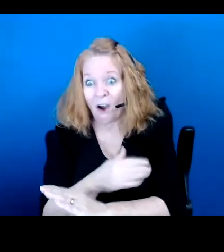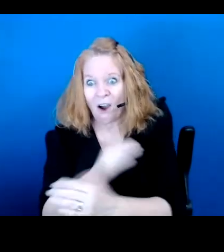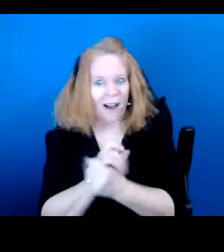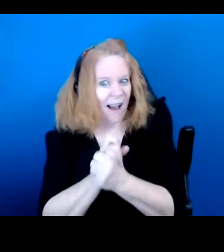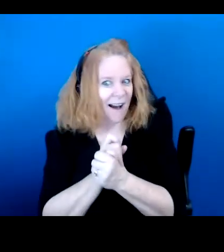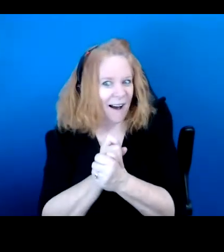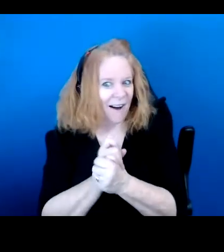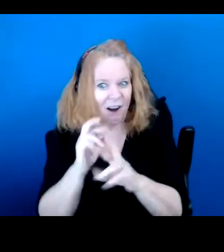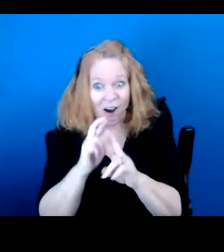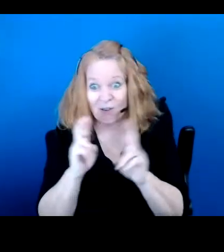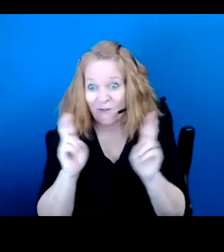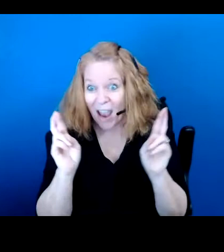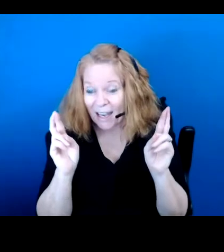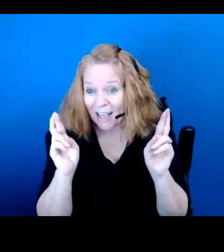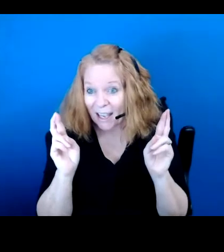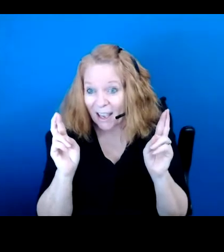niños y niñas